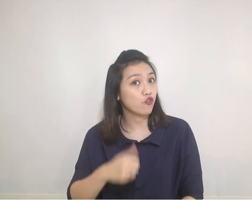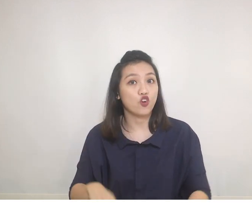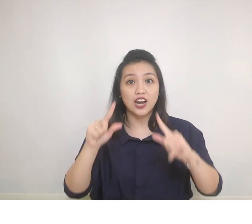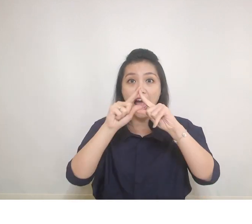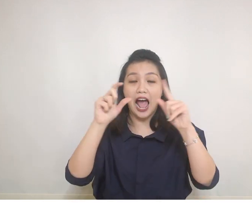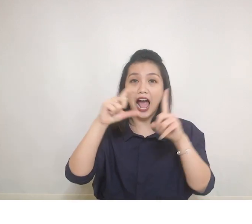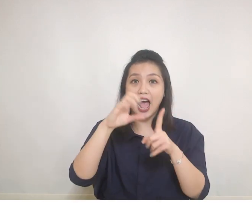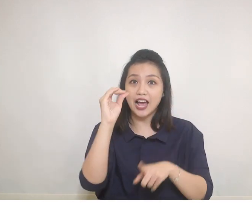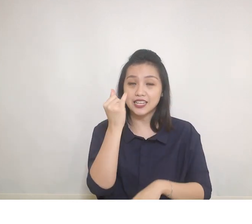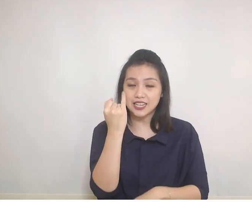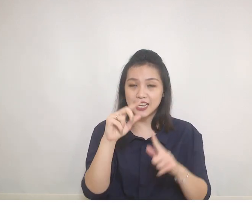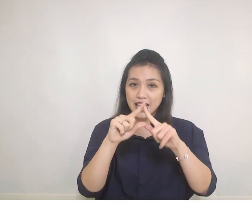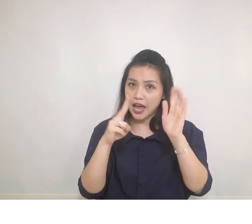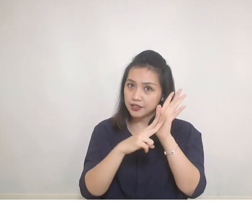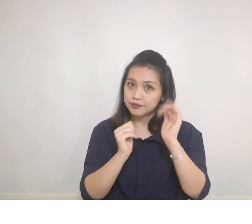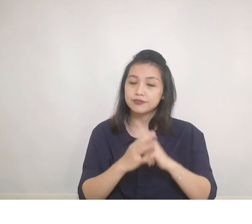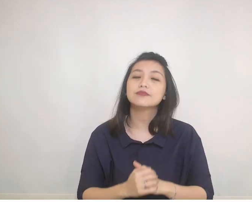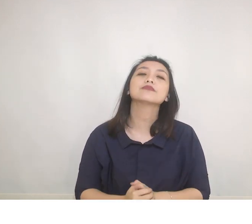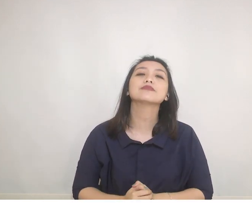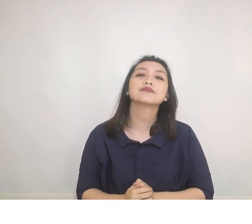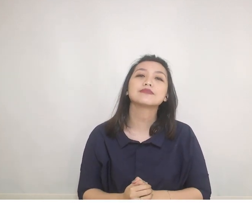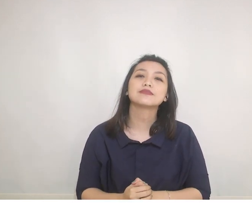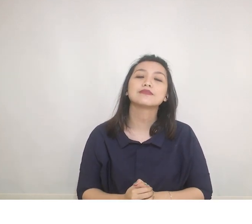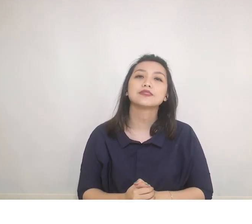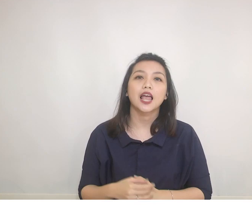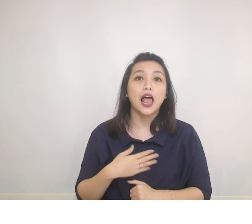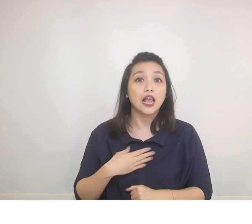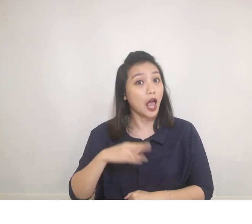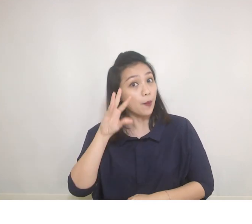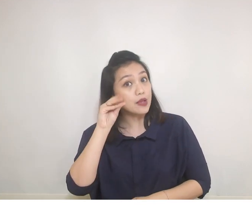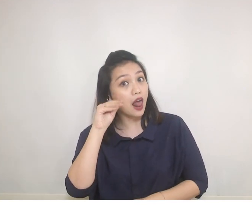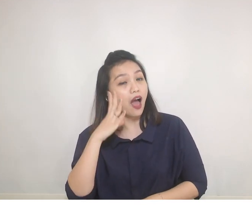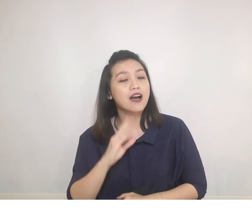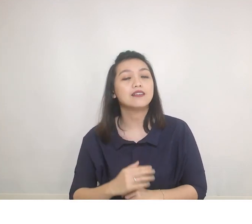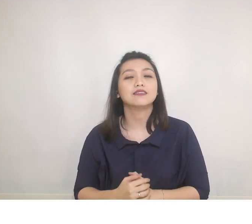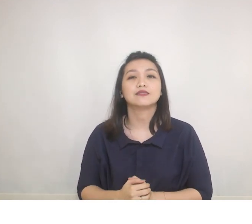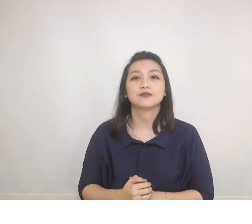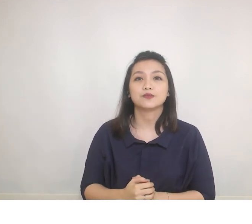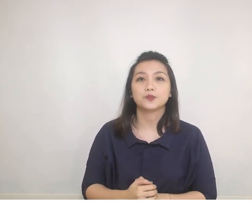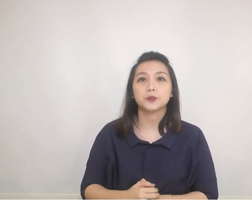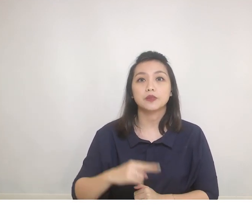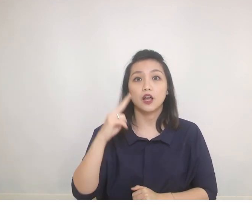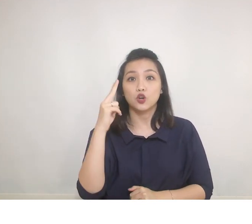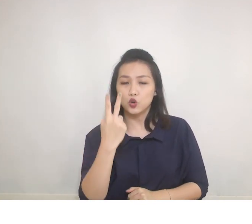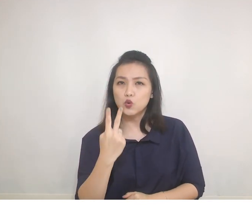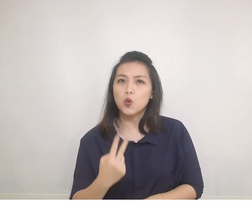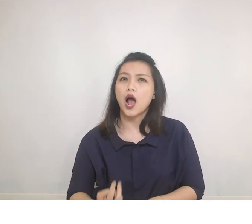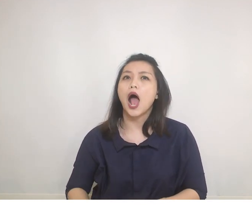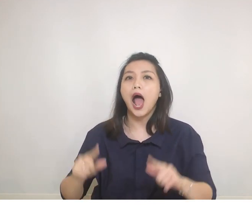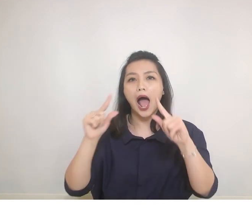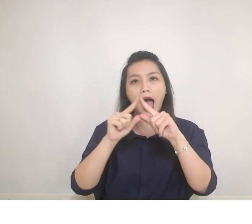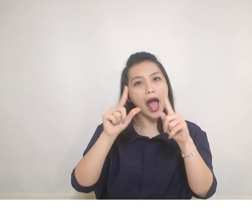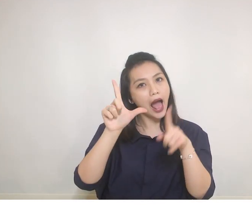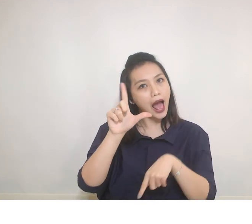Nah, di dalam waktu itu saya melontarkan dua alasan kenapa saya